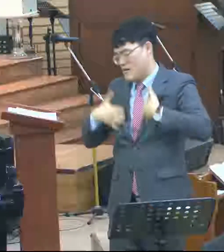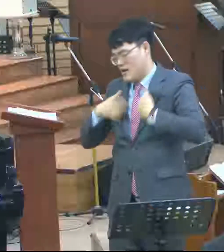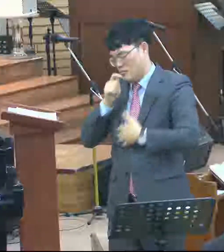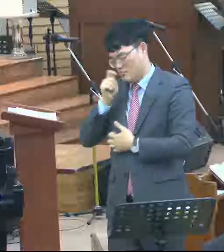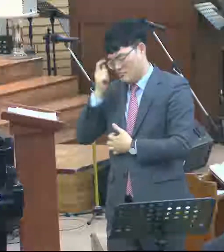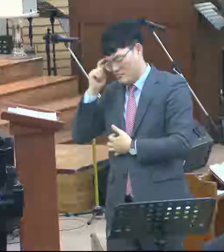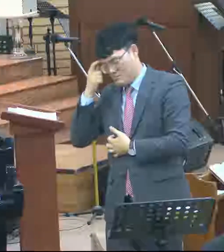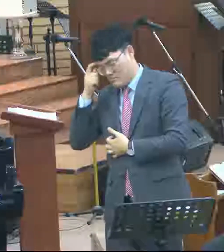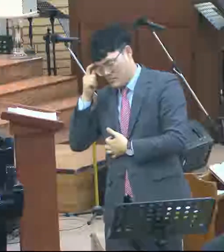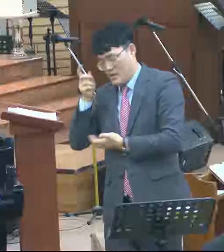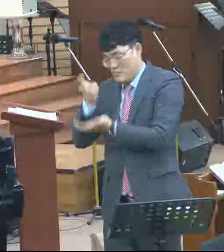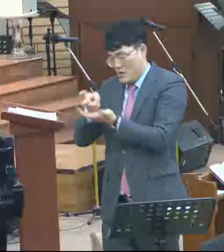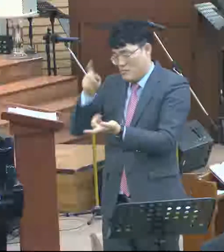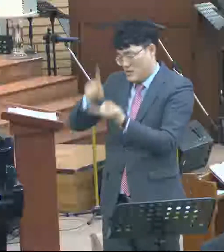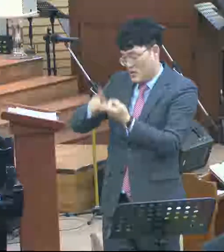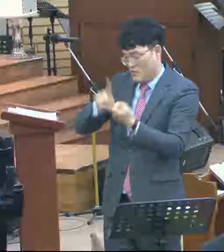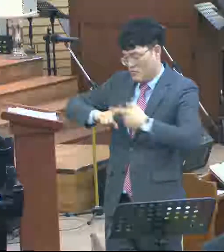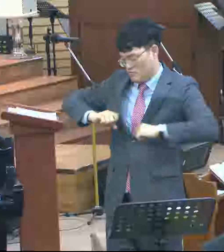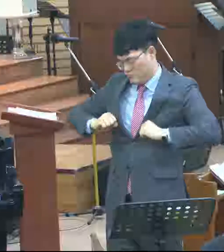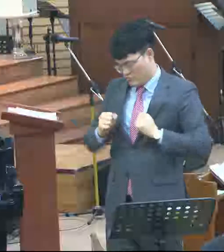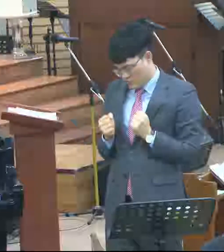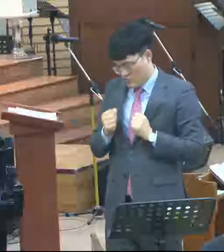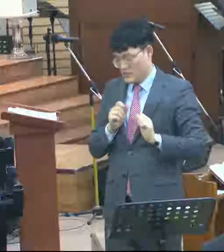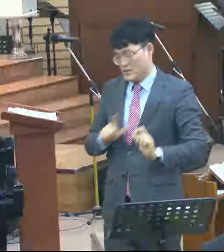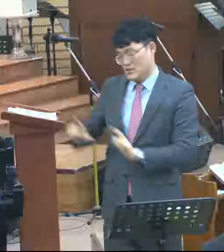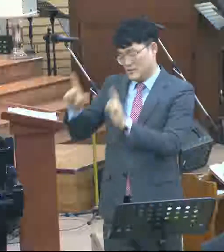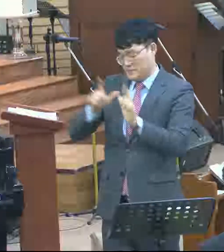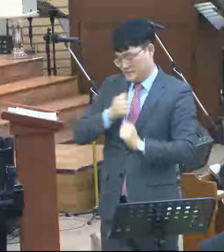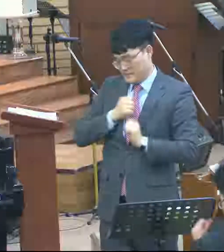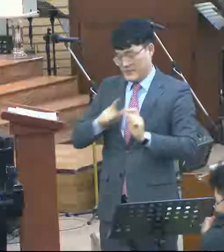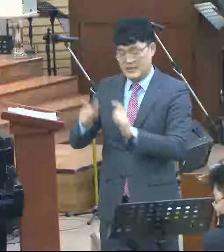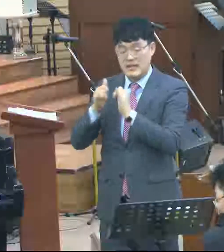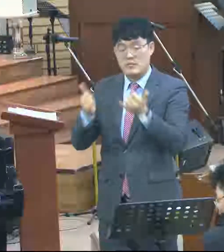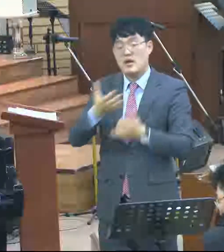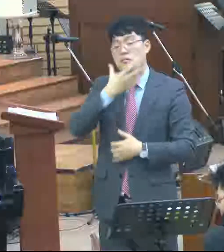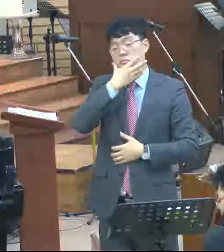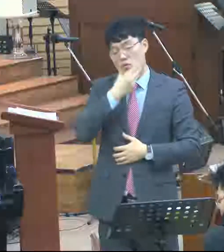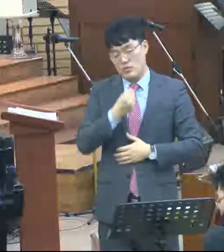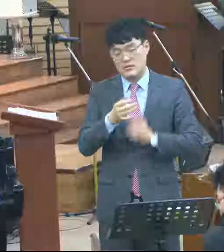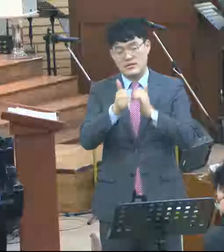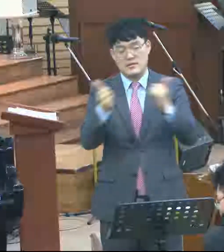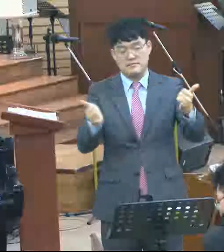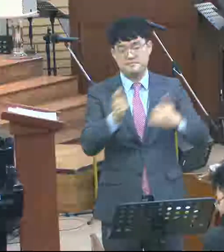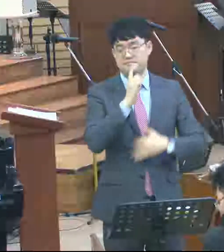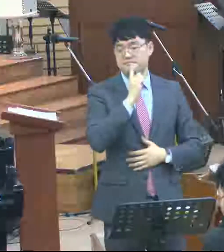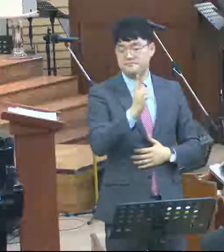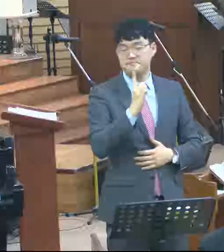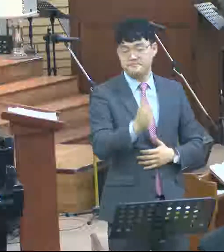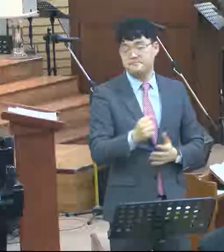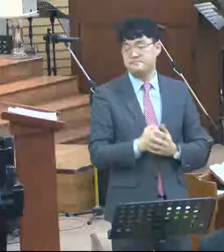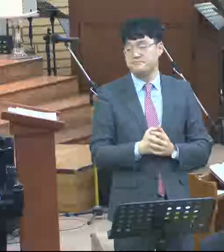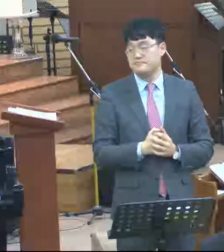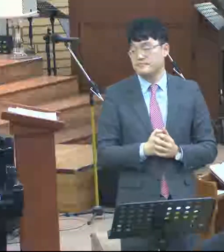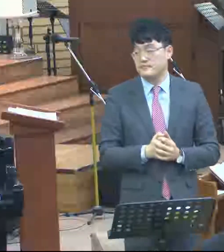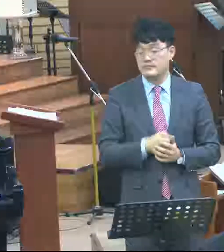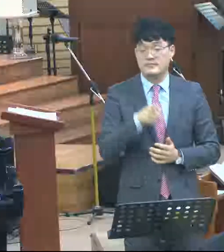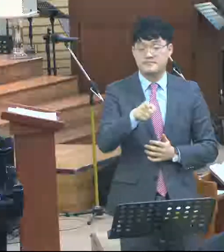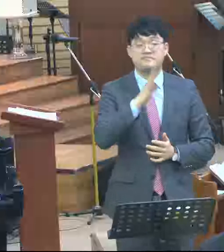그 말씀대로 사는 사람이 행복한 사람이고 복이 있는 사람이다. 그 진리를